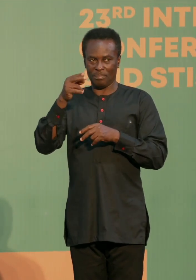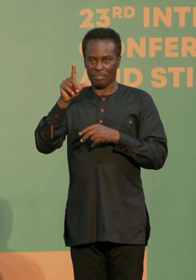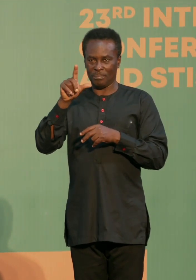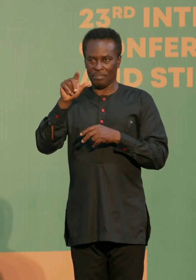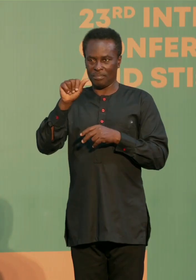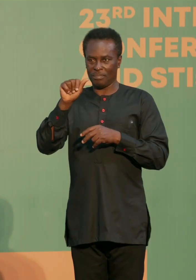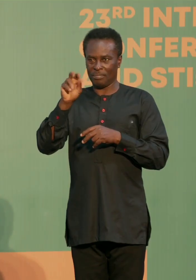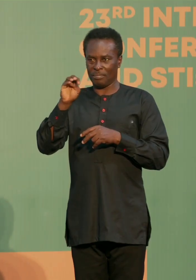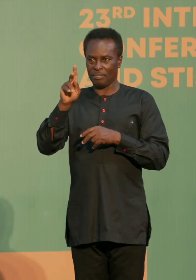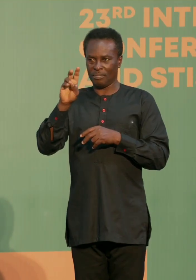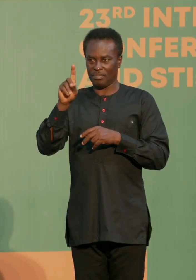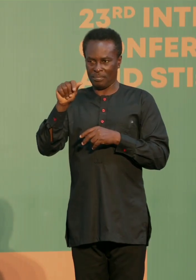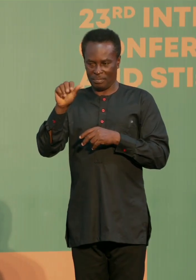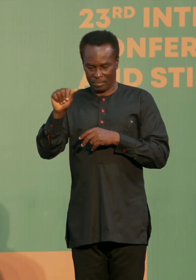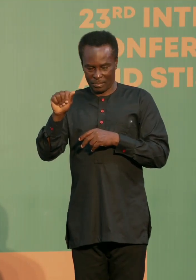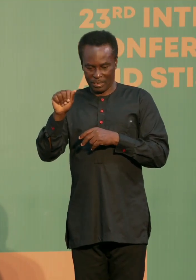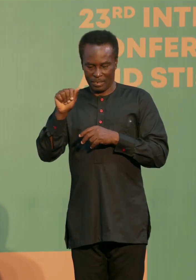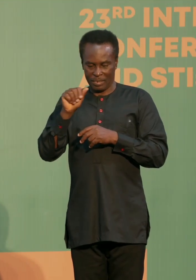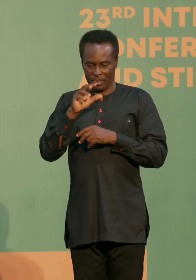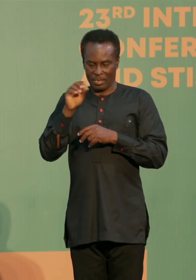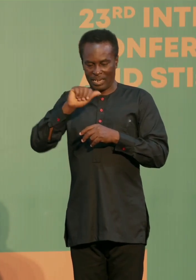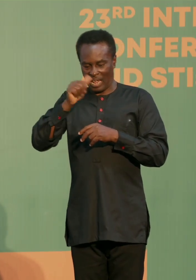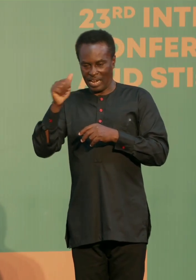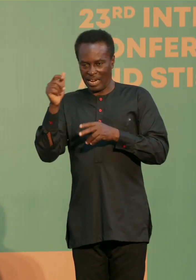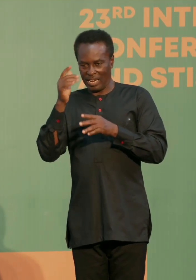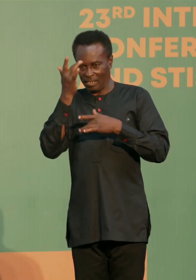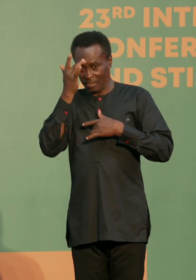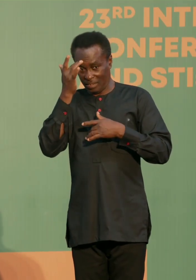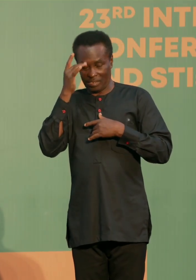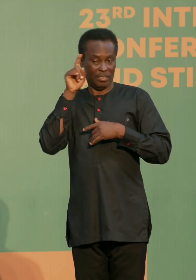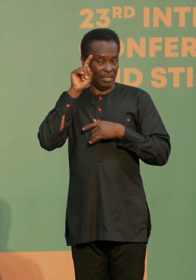trichomonas vaginalis et les treponema pallidum.